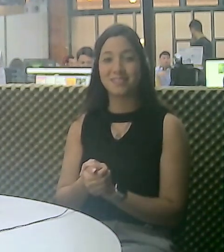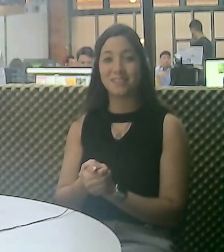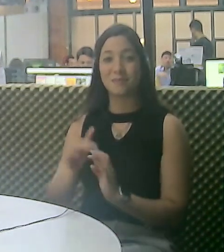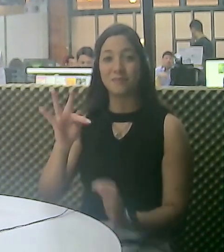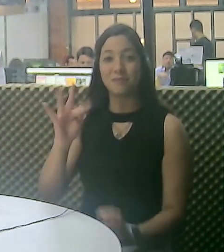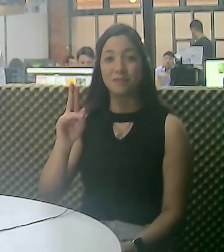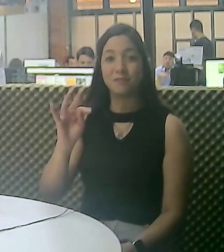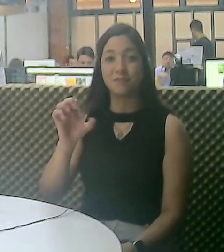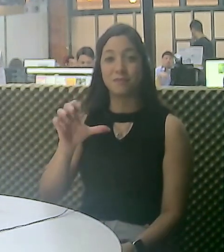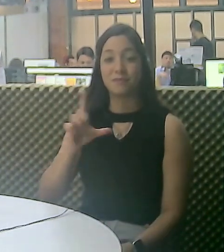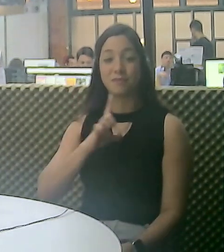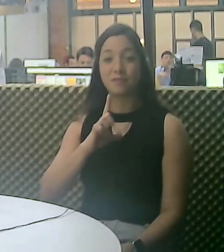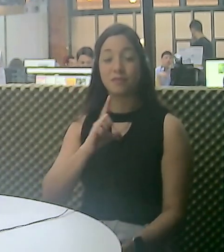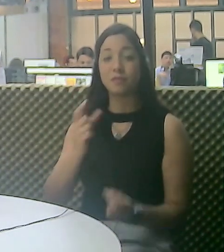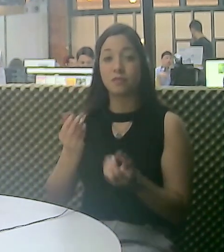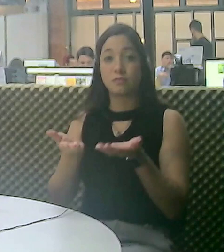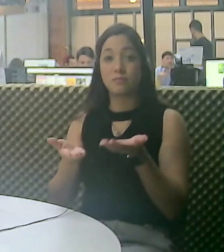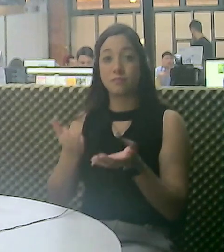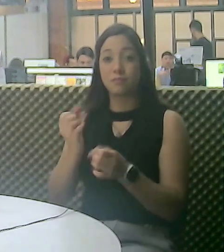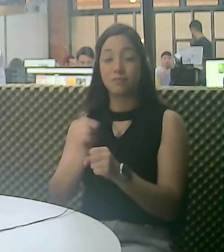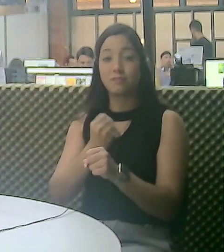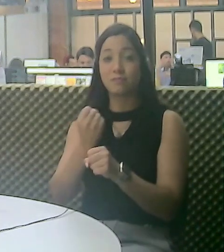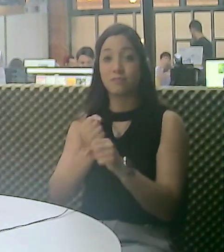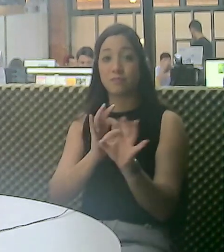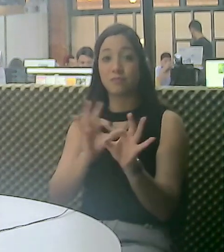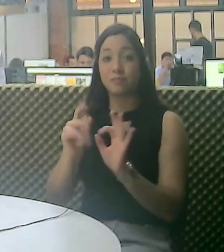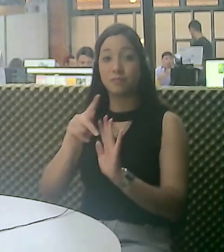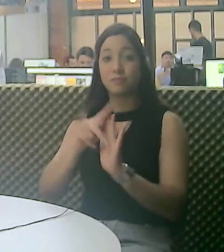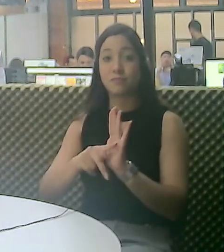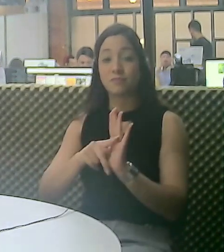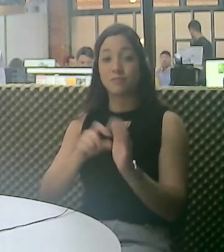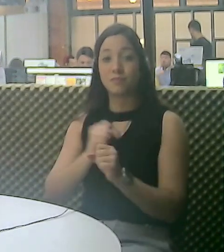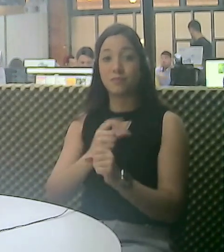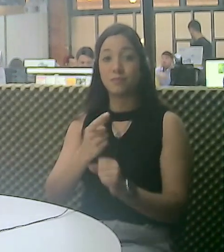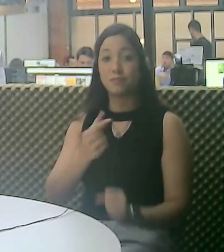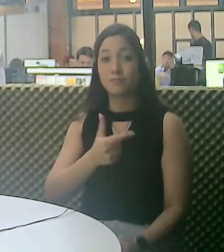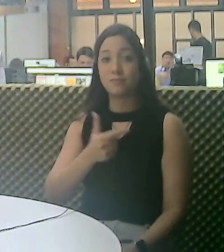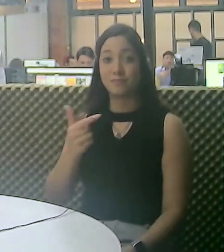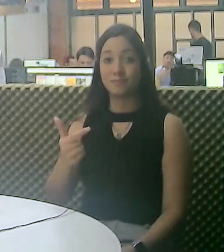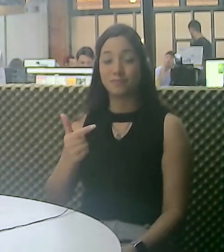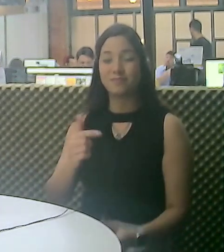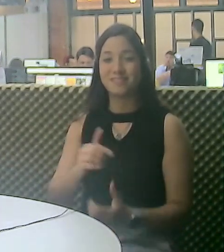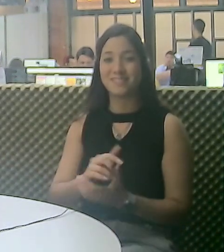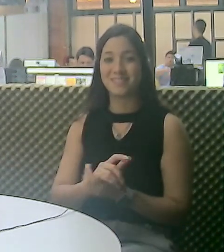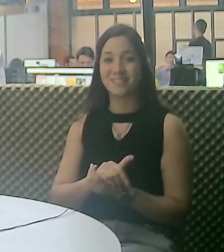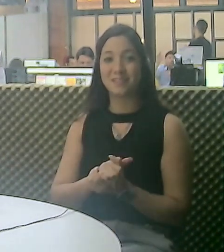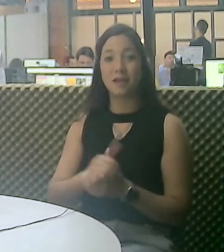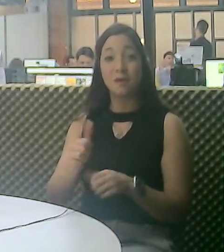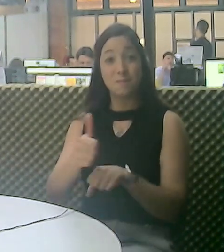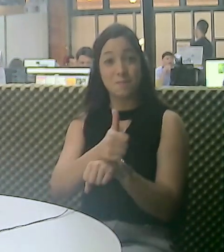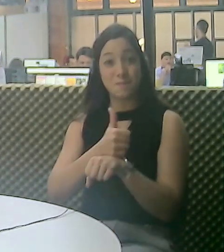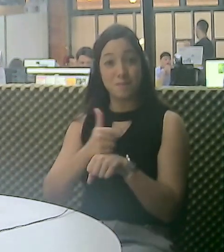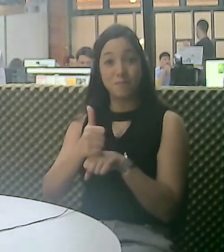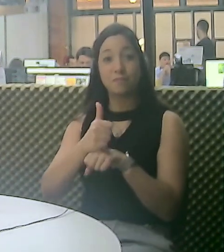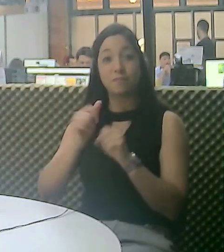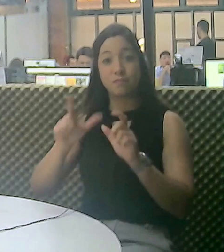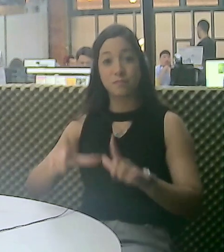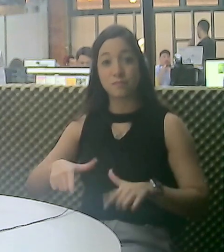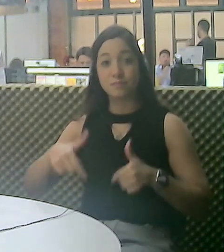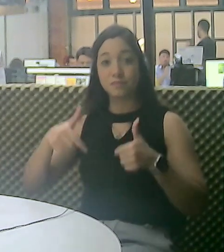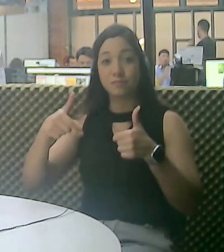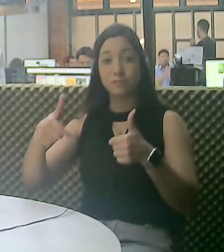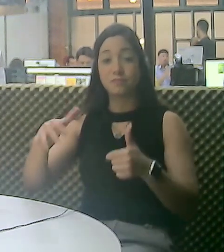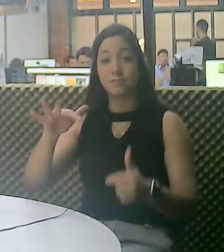Futel apresenta balanço de obras e projetos realizados em 2022. As melhorias e iniciativas da